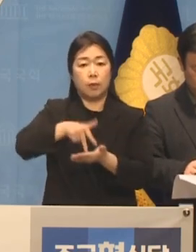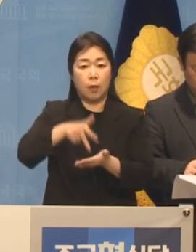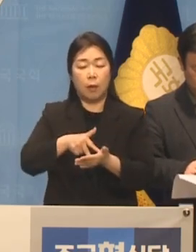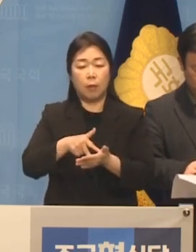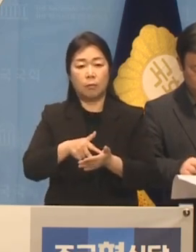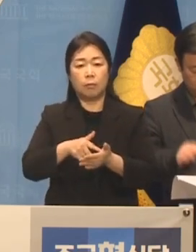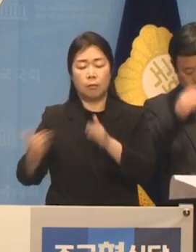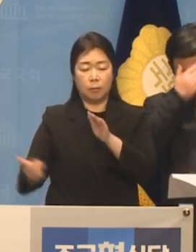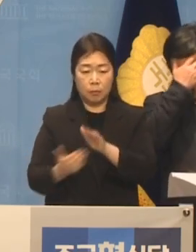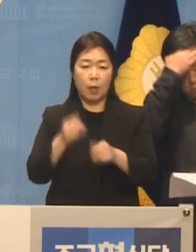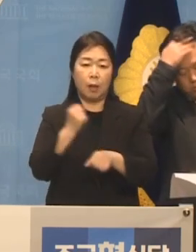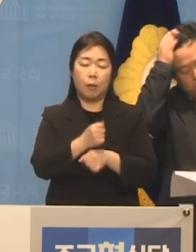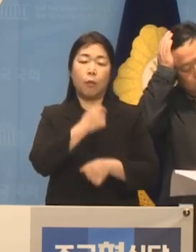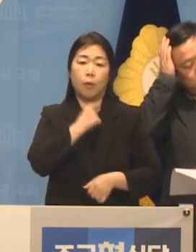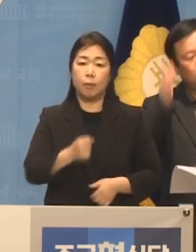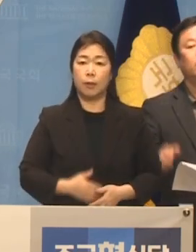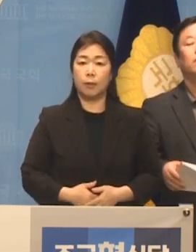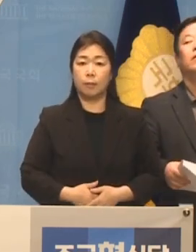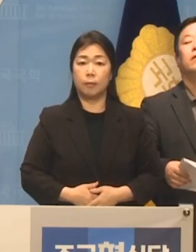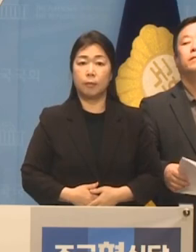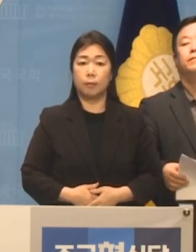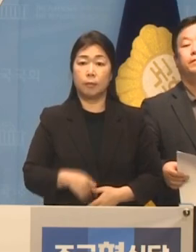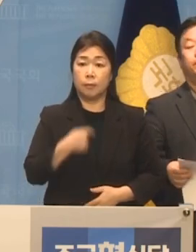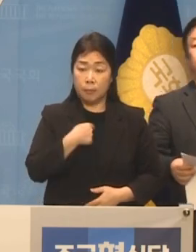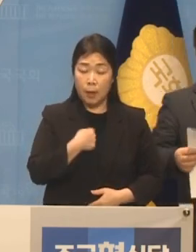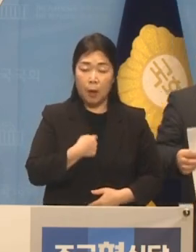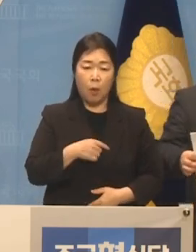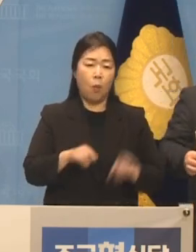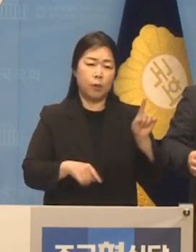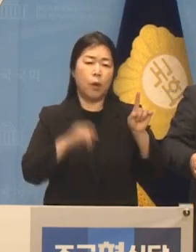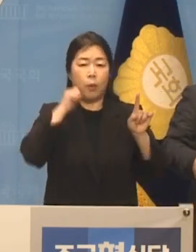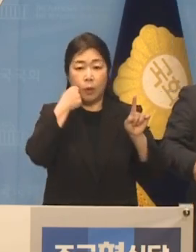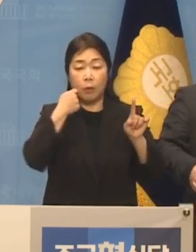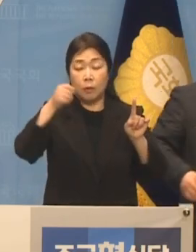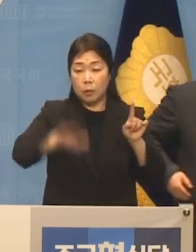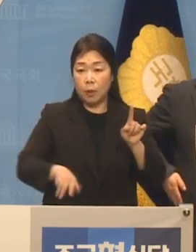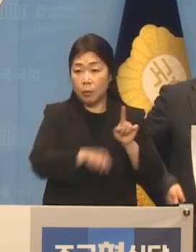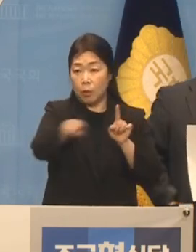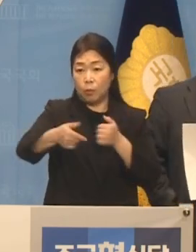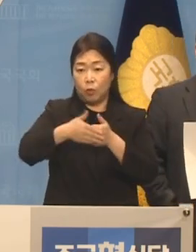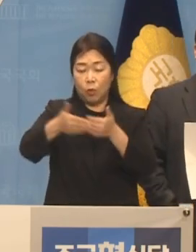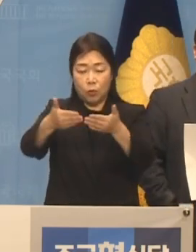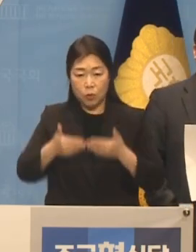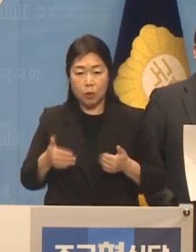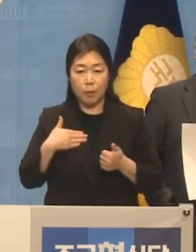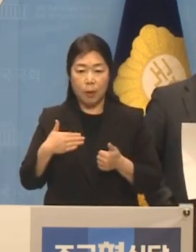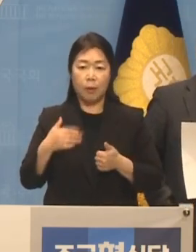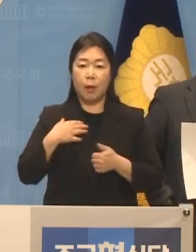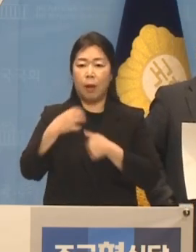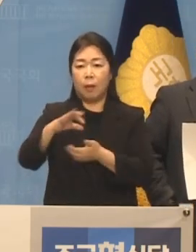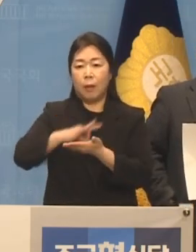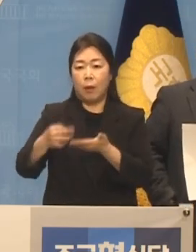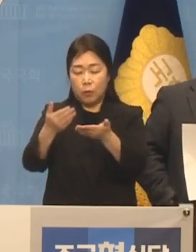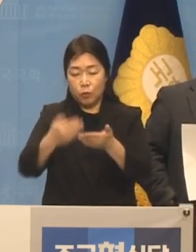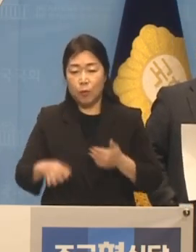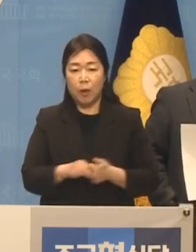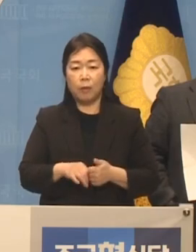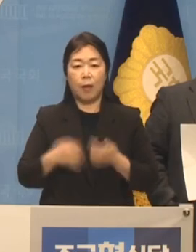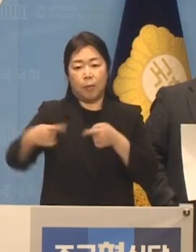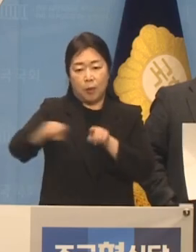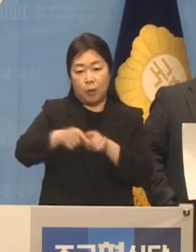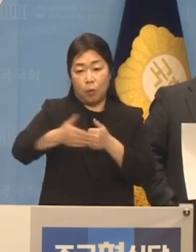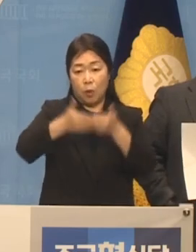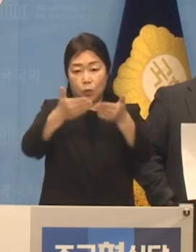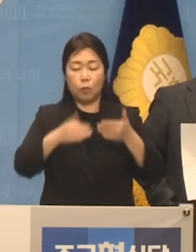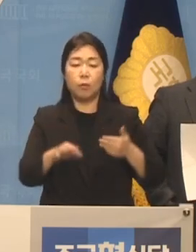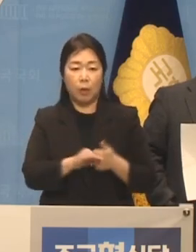저 혼자 할 수 없습니다. 저는 저를 국회에 파견해 주실 국민의 도구일 뿐입니다. 함께해 주시면 기대에 어긋나지